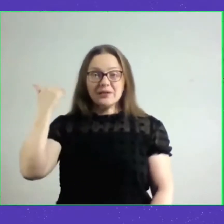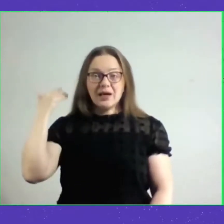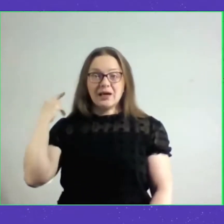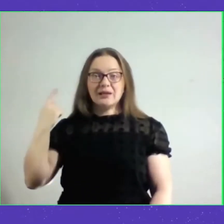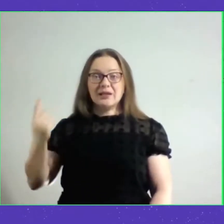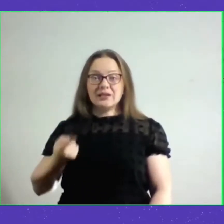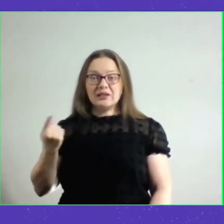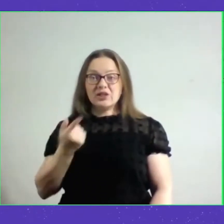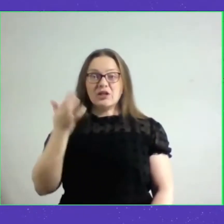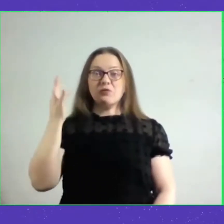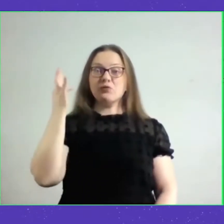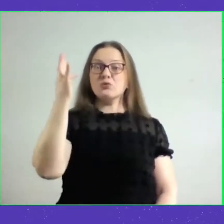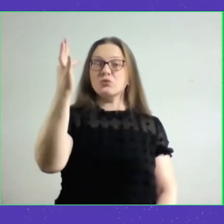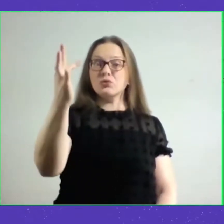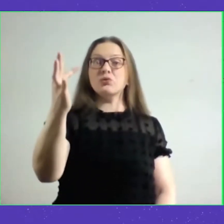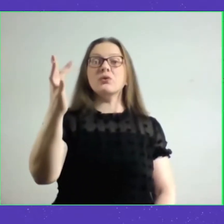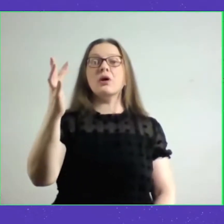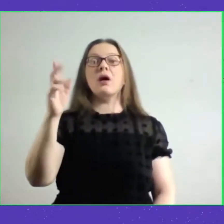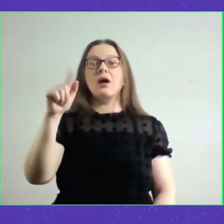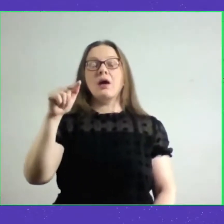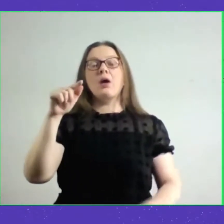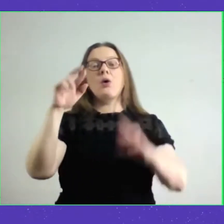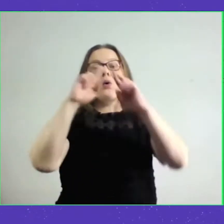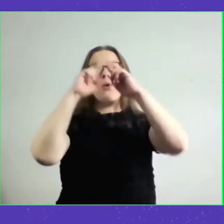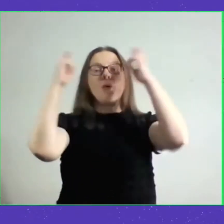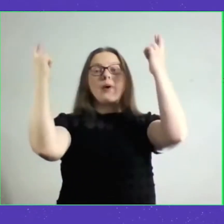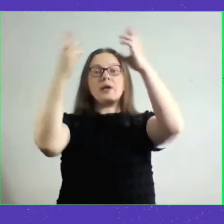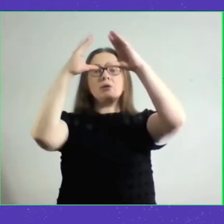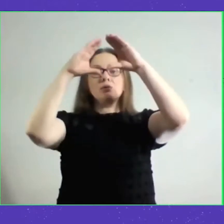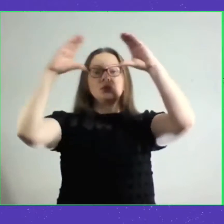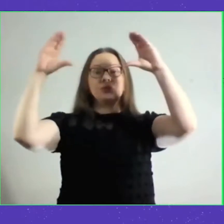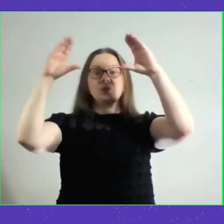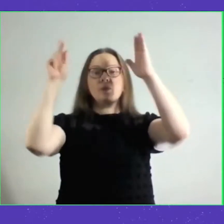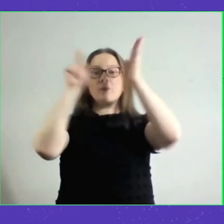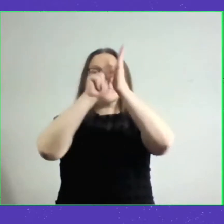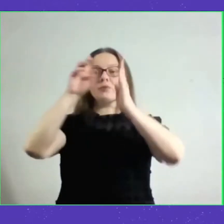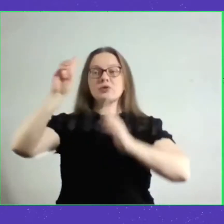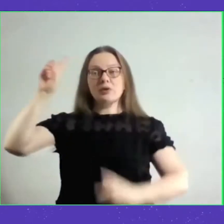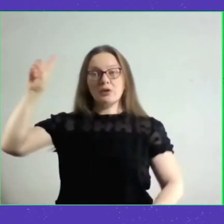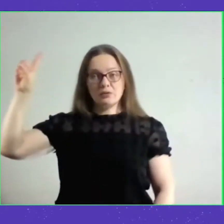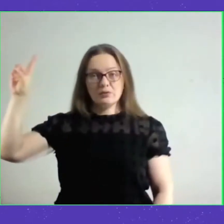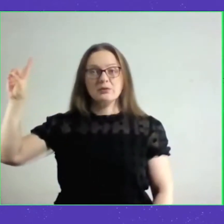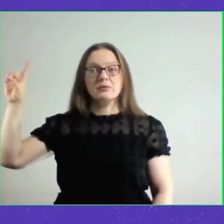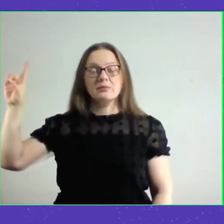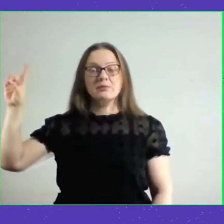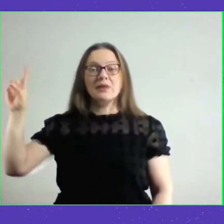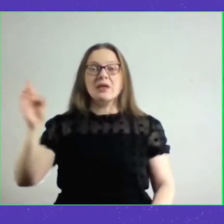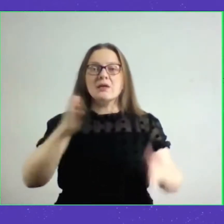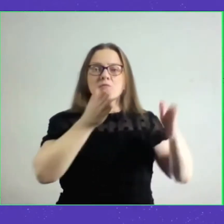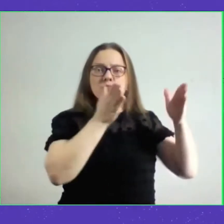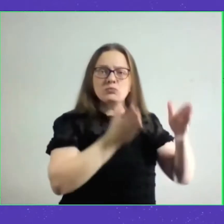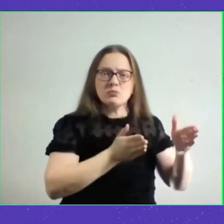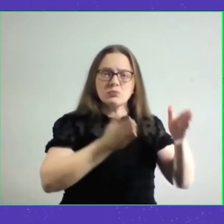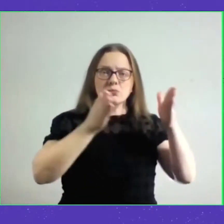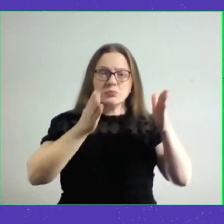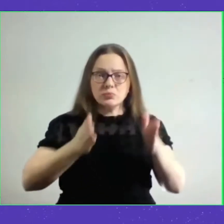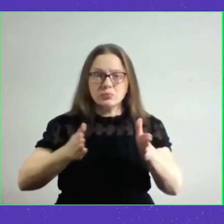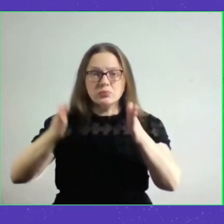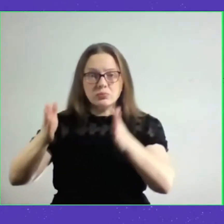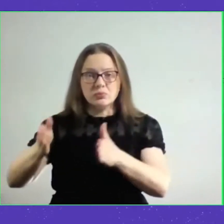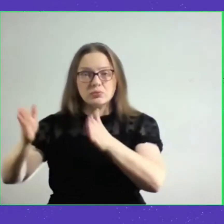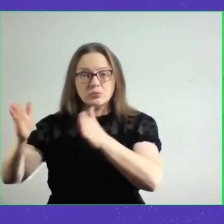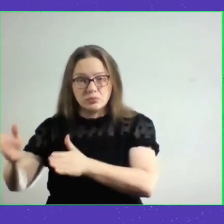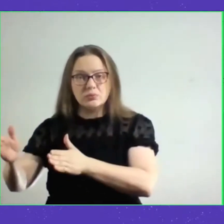futura. E aí dentro nós temos vários períodos. E nós queremos destacar aqui 2